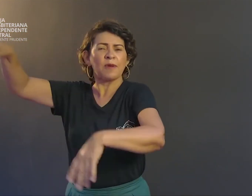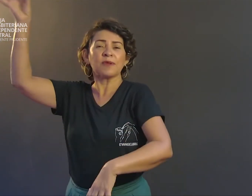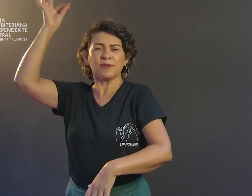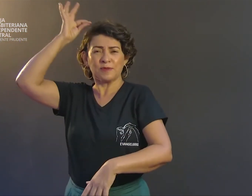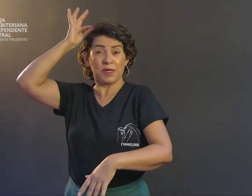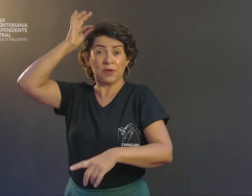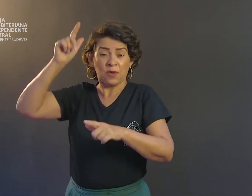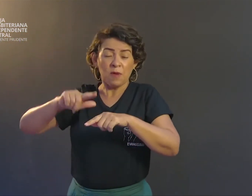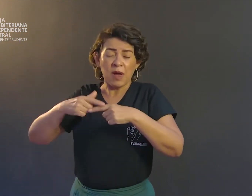quando oramos.